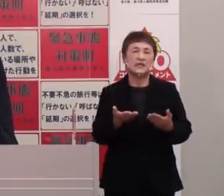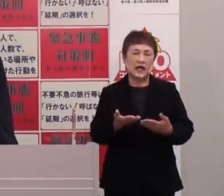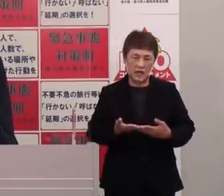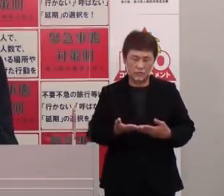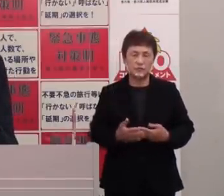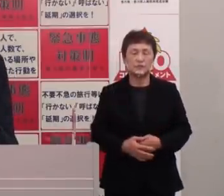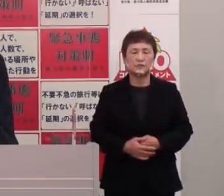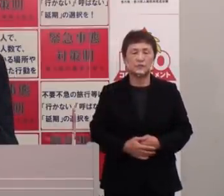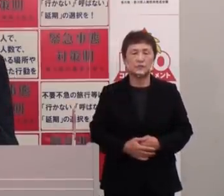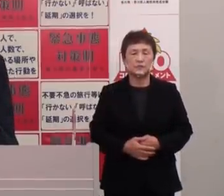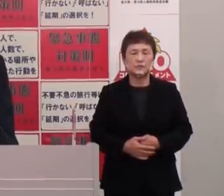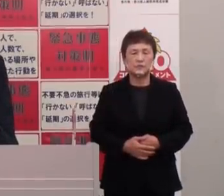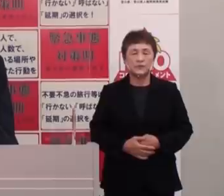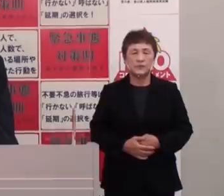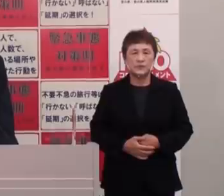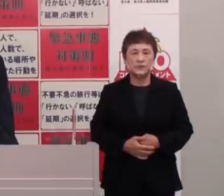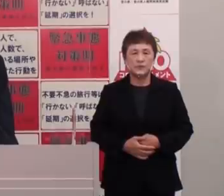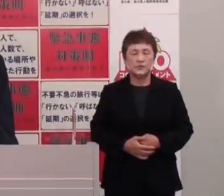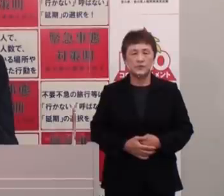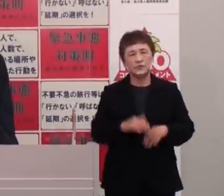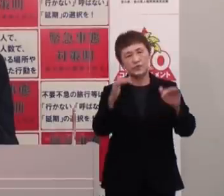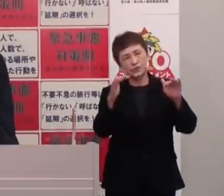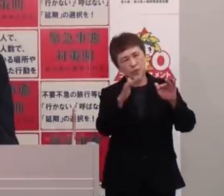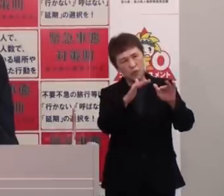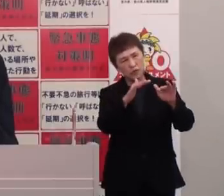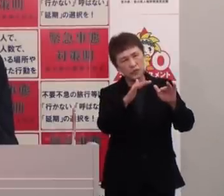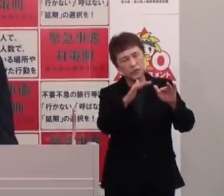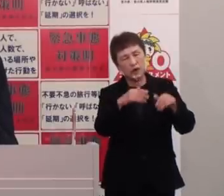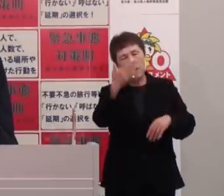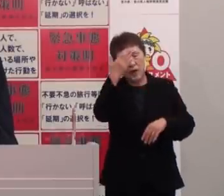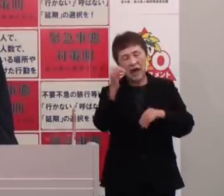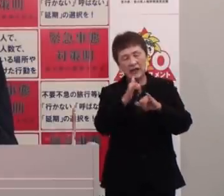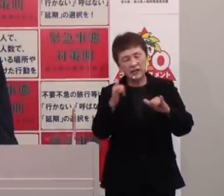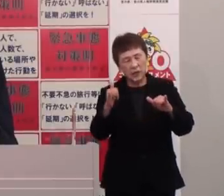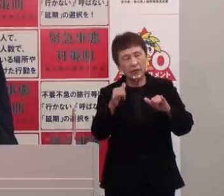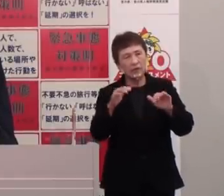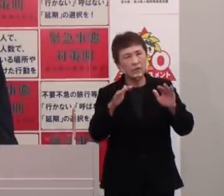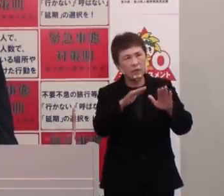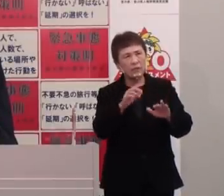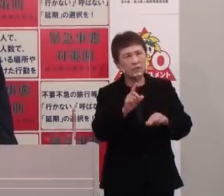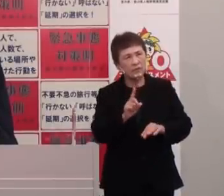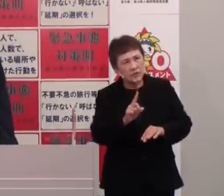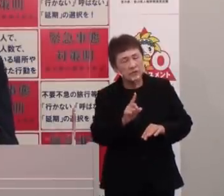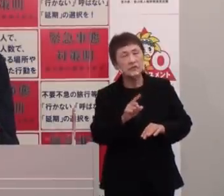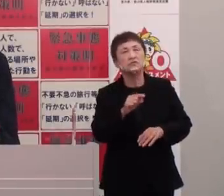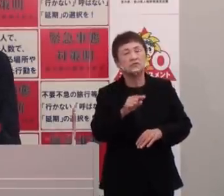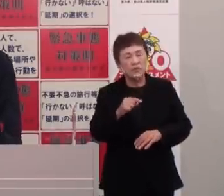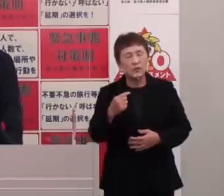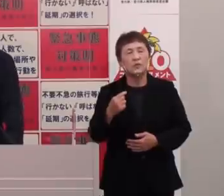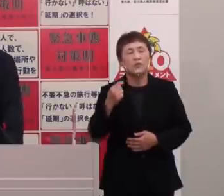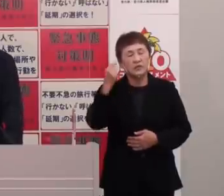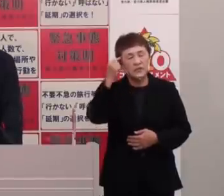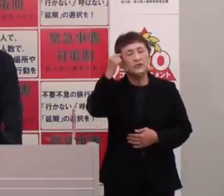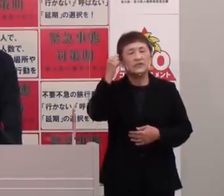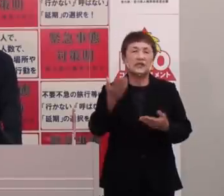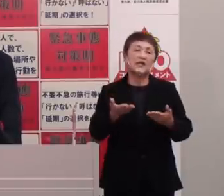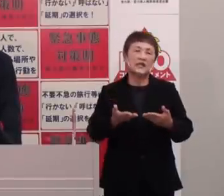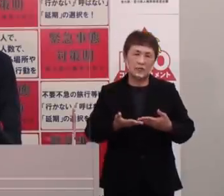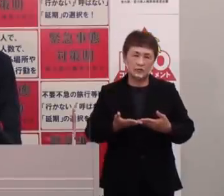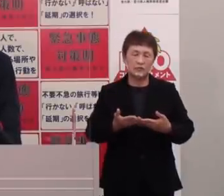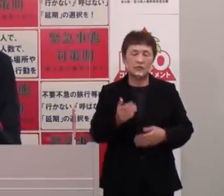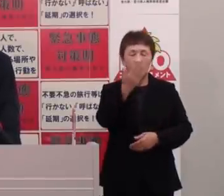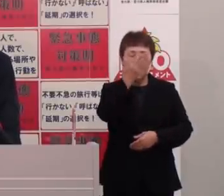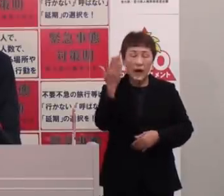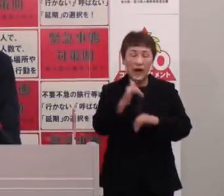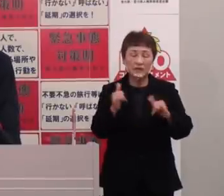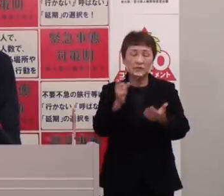ういう意味で耳目を集めて、若い方にもご理解、あるいはこれは若い方に限らず